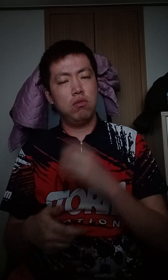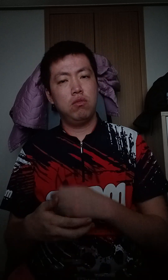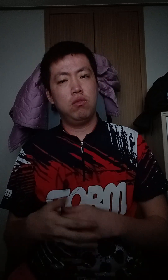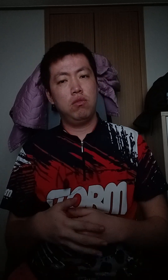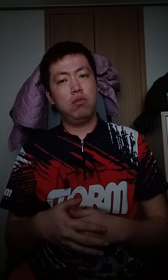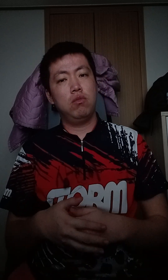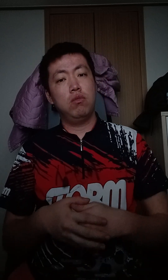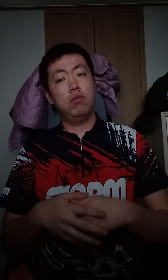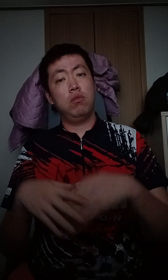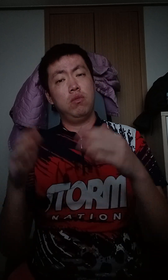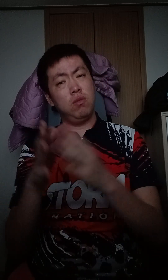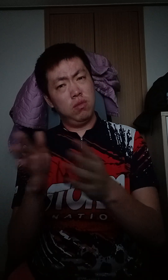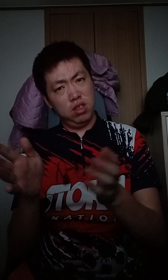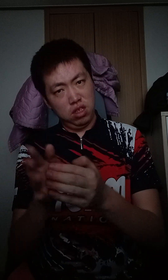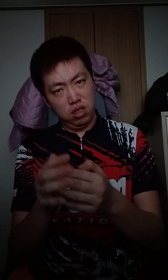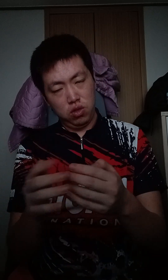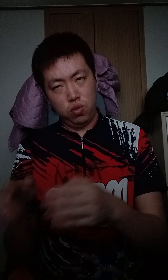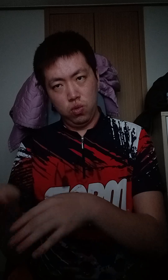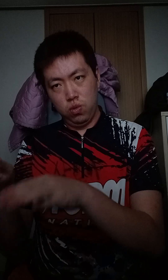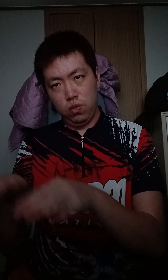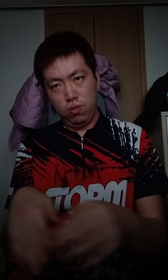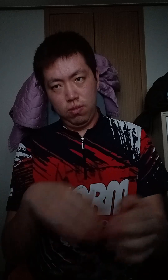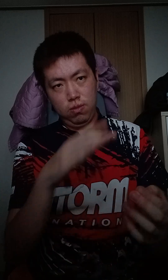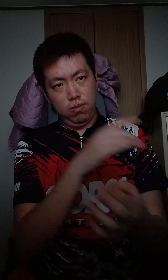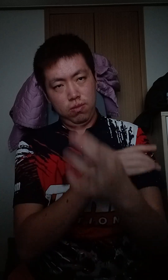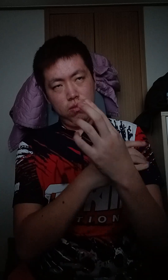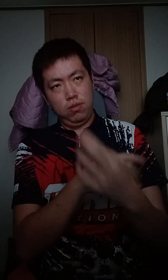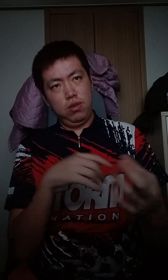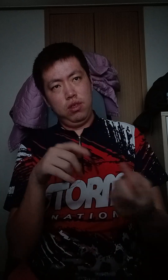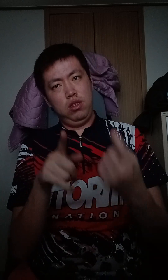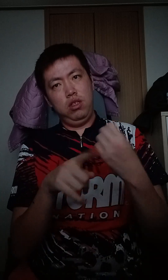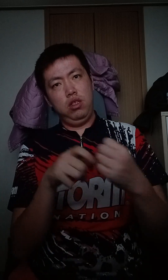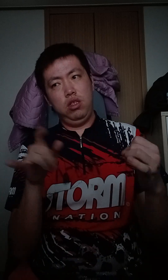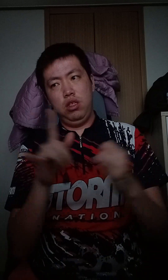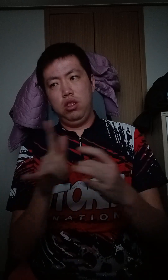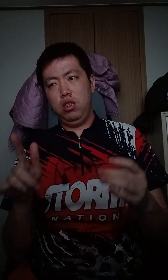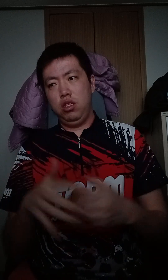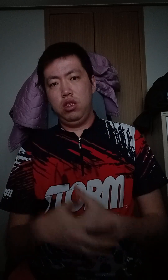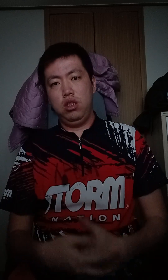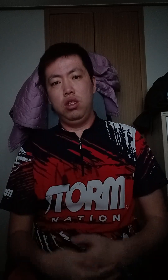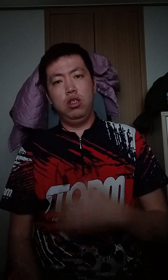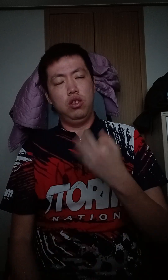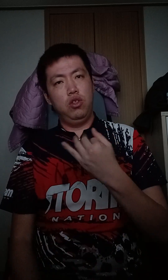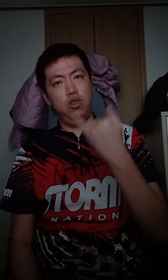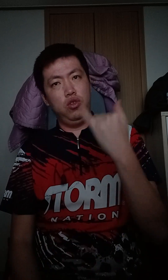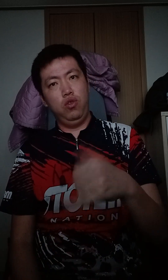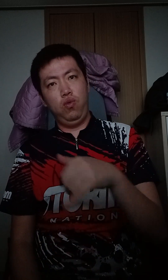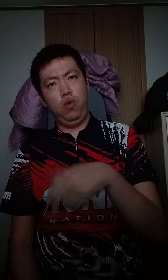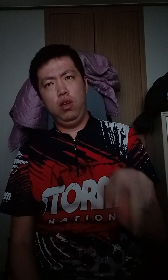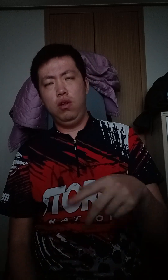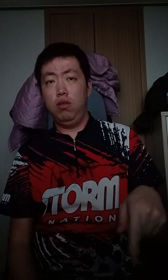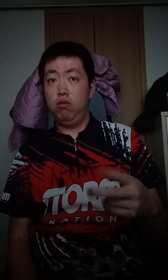바싹 붙이지 못하면 옮겨 앉다가 크게 다칠 수 있기 때문입니다. 그래서 화장실 변기 측면에는